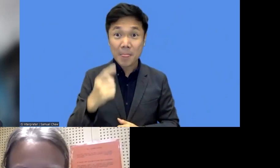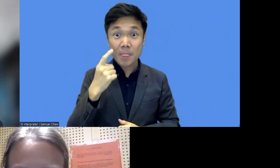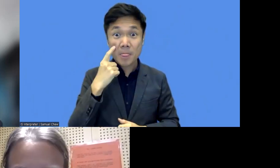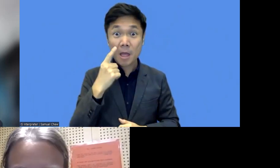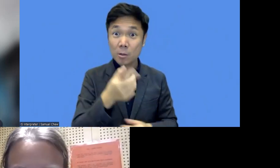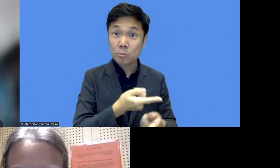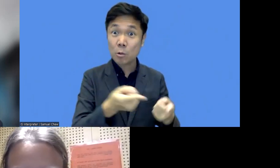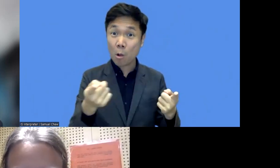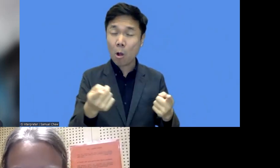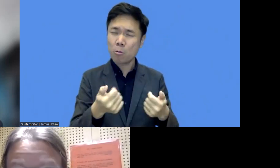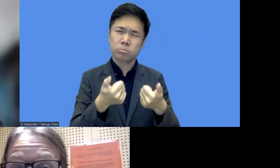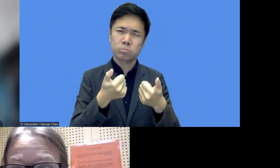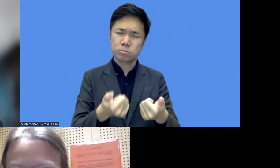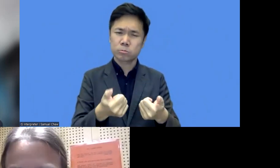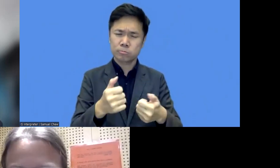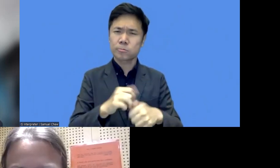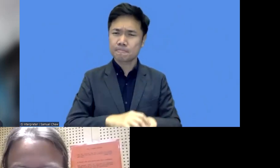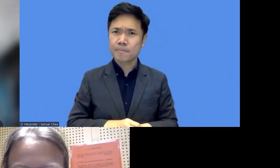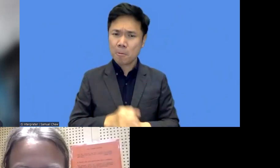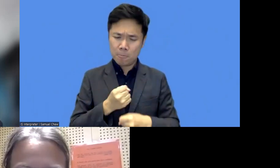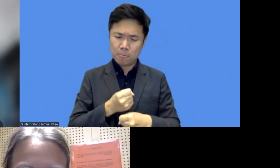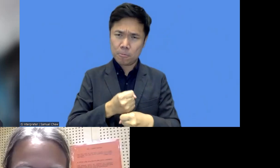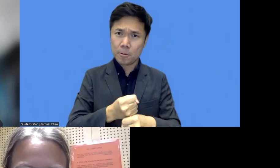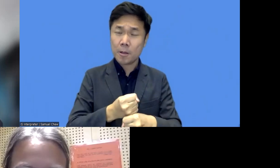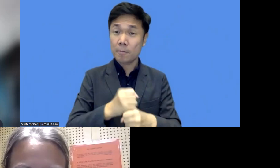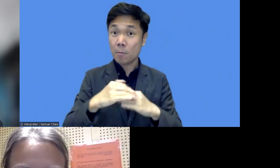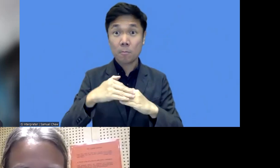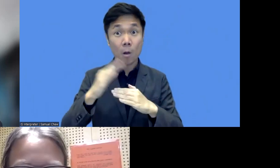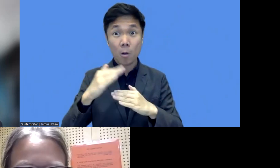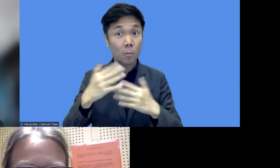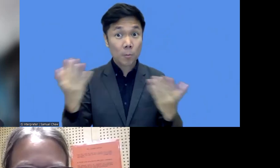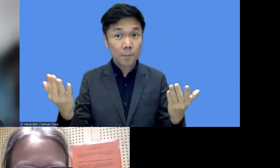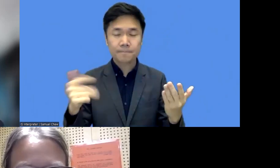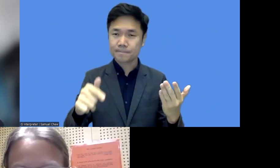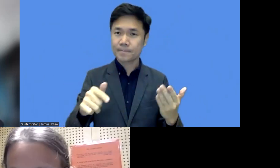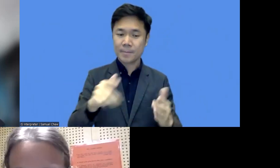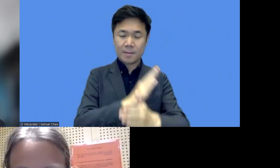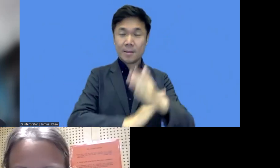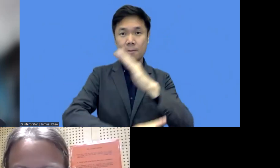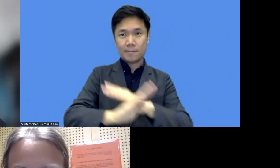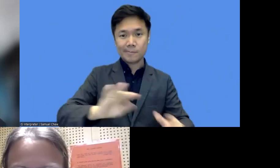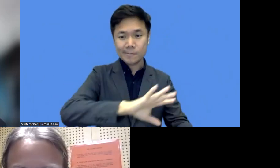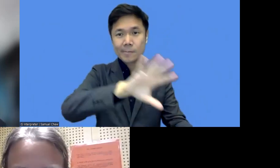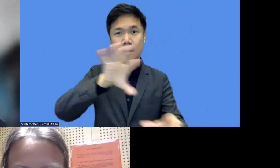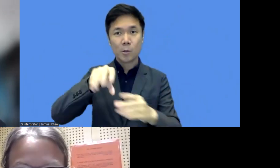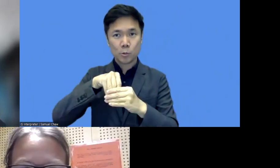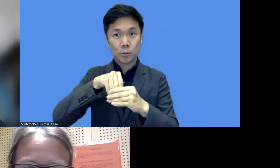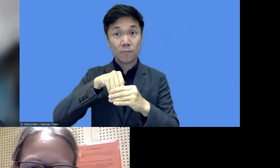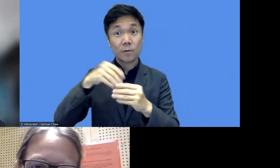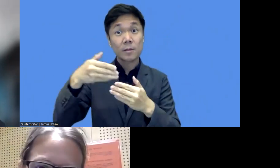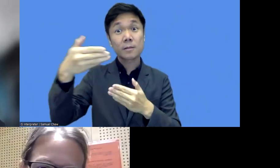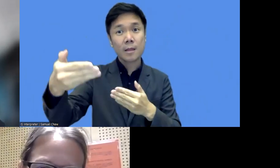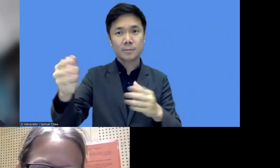conjunto de plegados es muy importante para ver más inclusión de